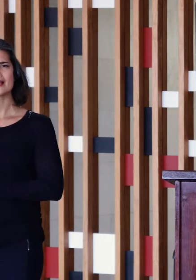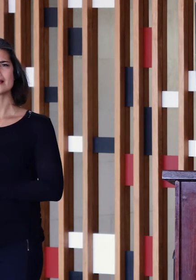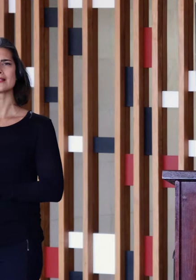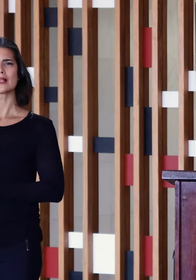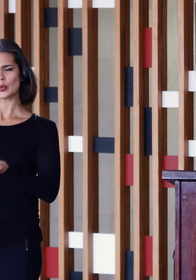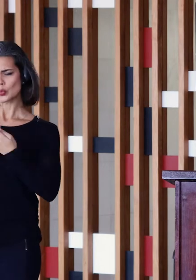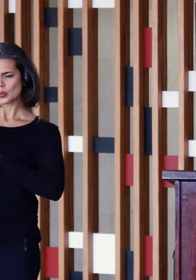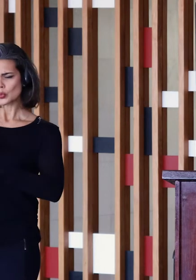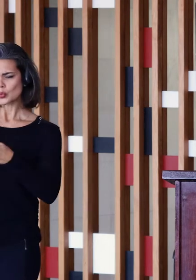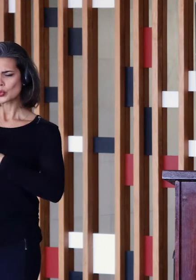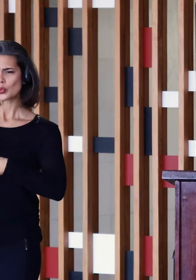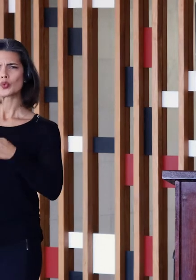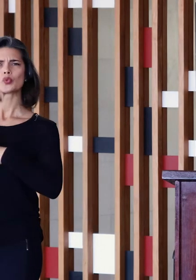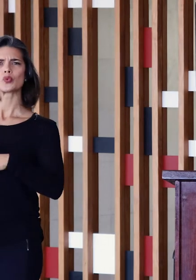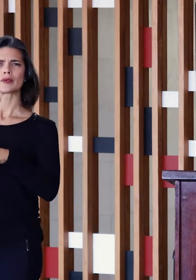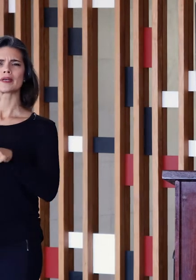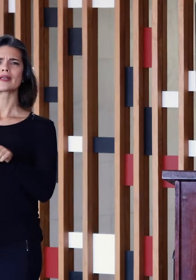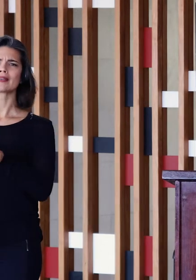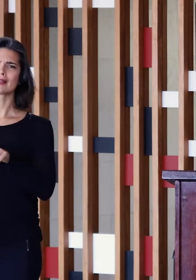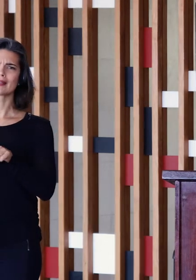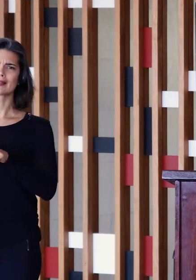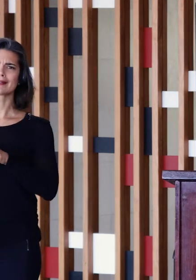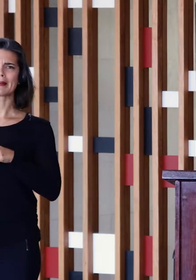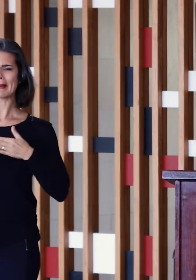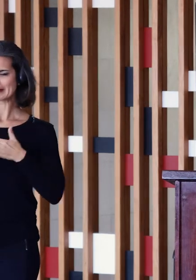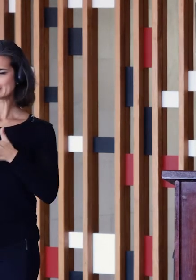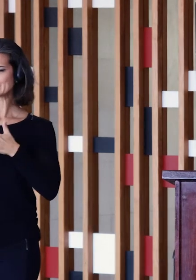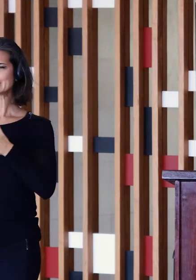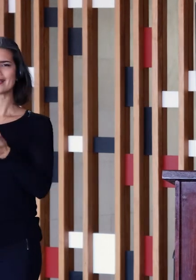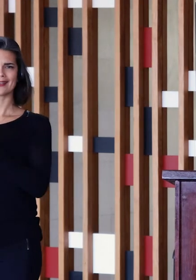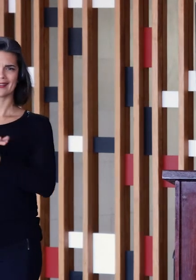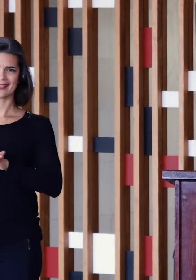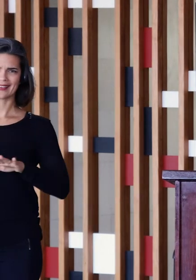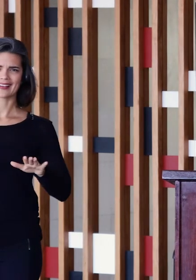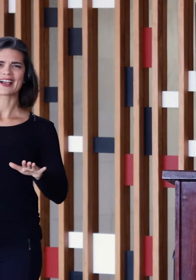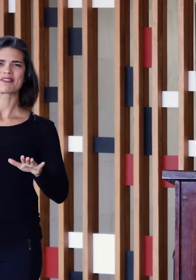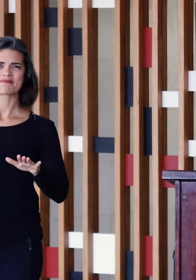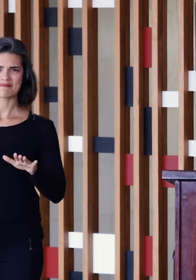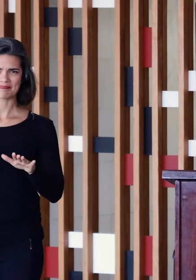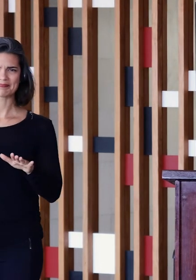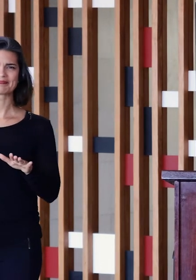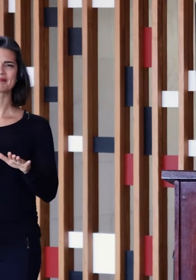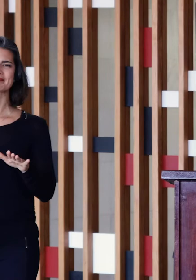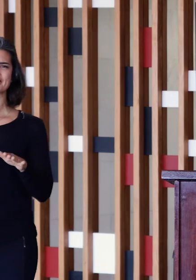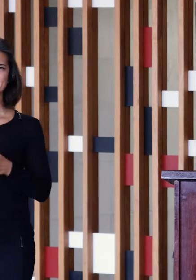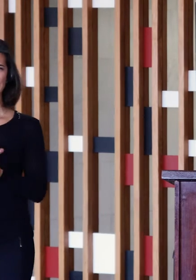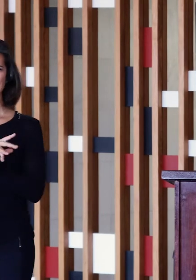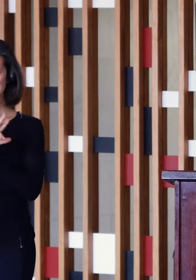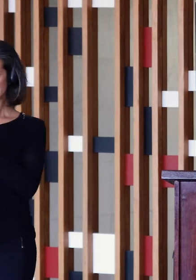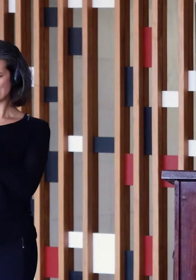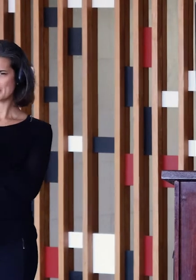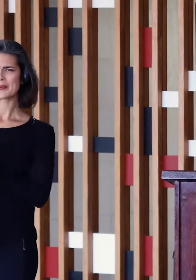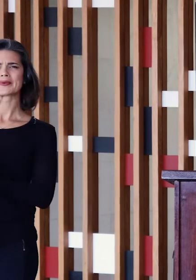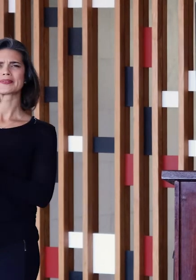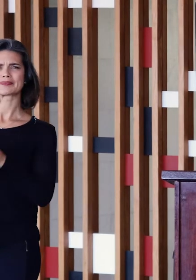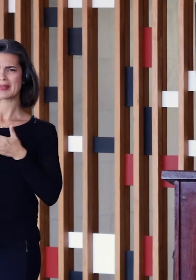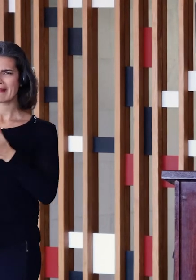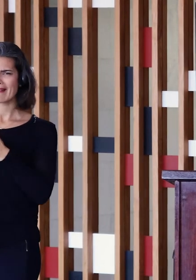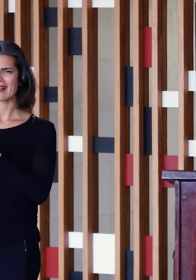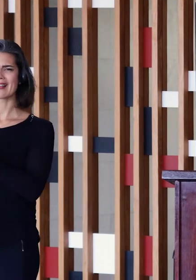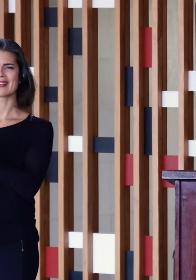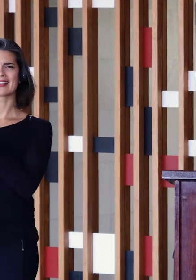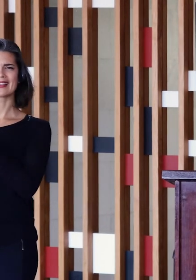la eliminación de barreras fitosanitarias de distinto tipo y que va a abrir un enorme